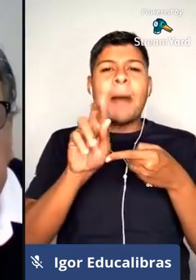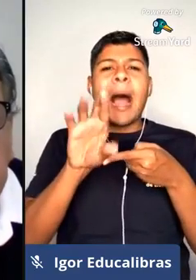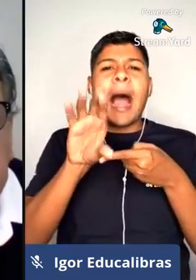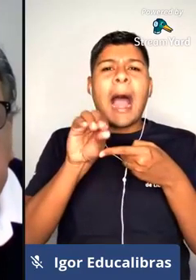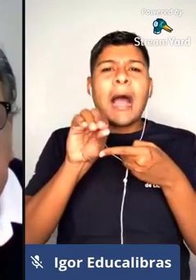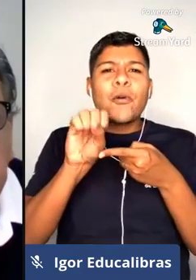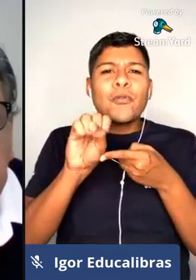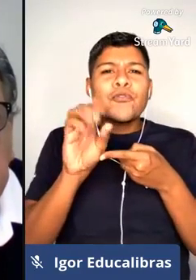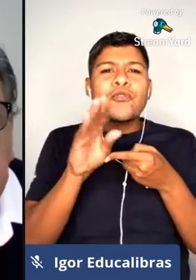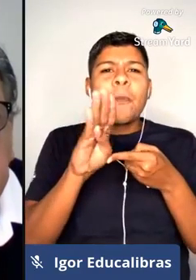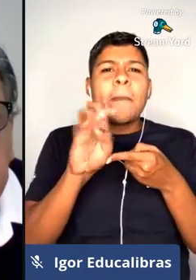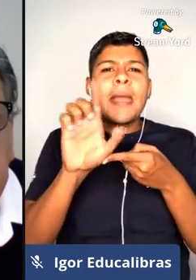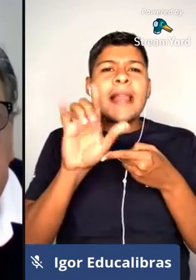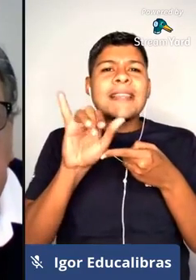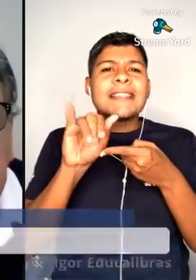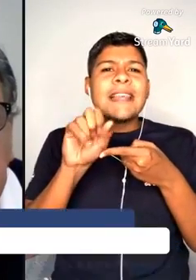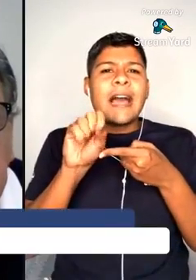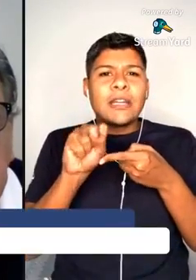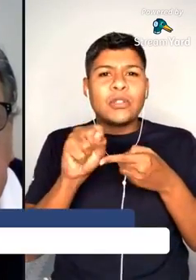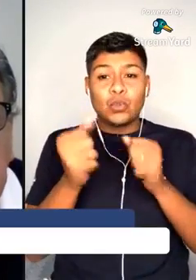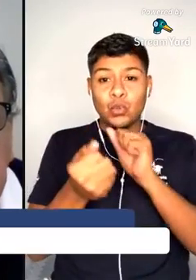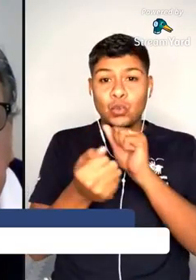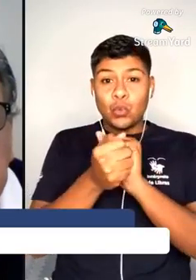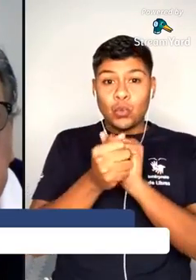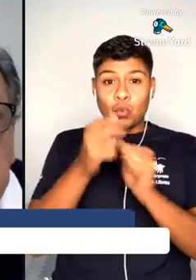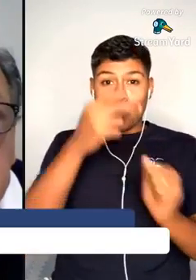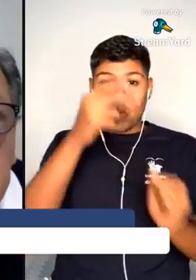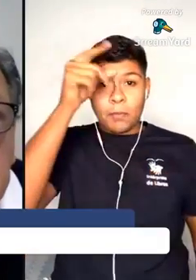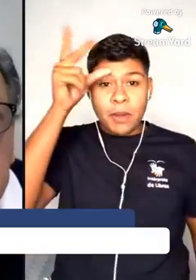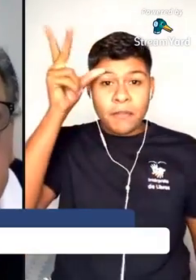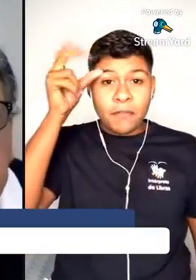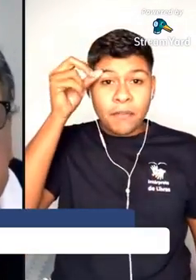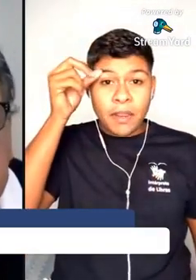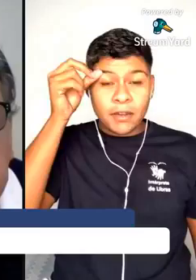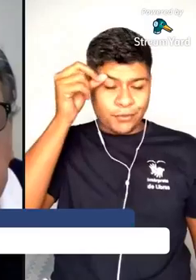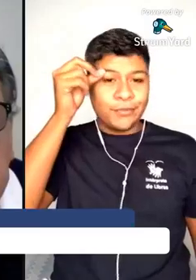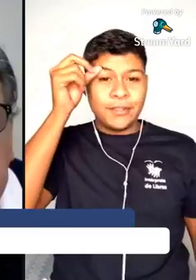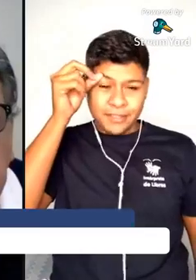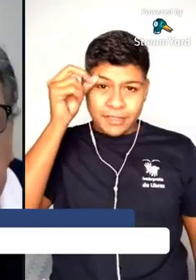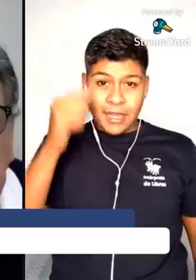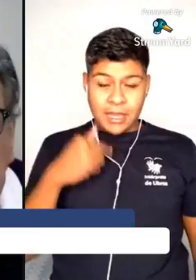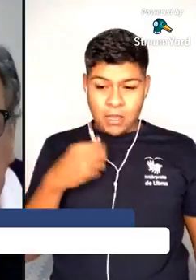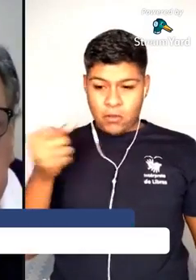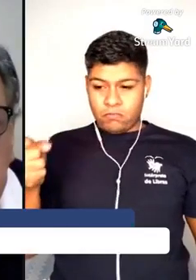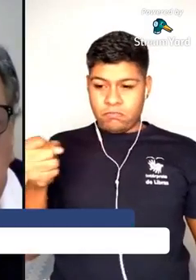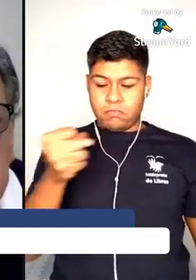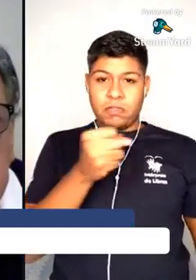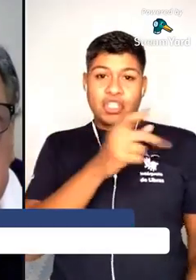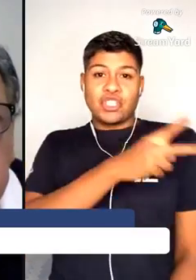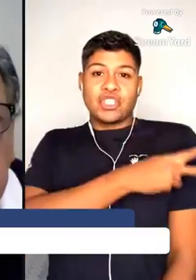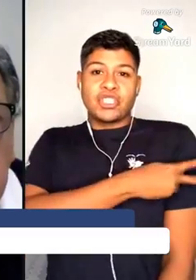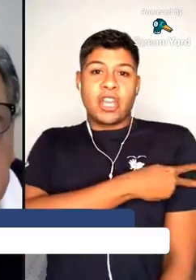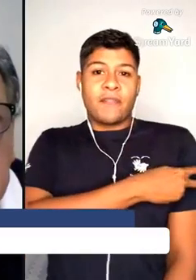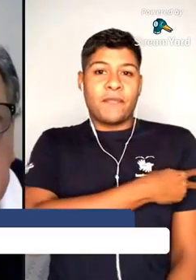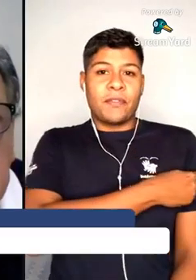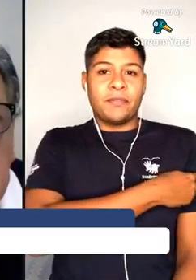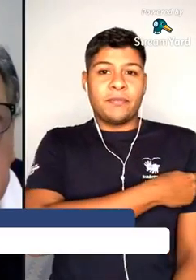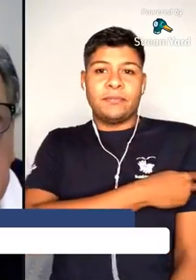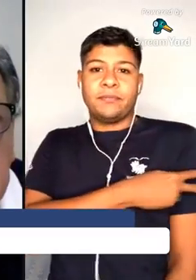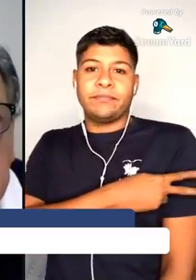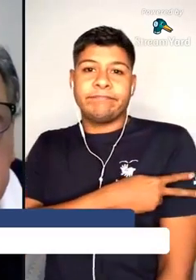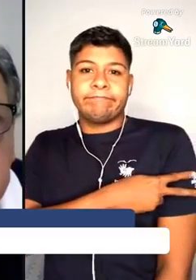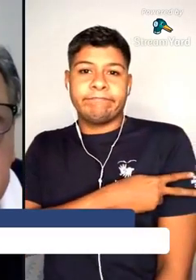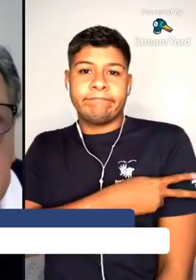recomendado pelo prefeito Gilberto Kassab, e eu assumi ali a chefia de gabinete por um período, creio que foi 1